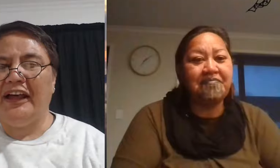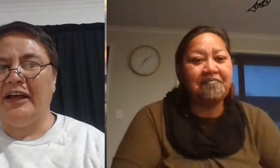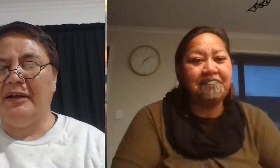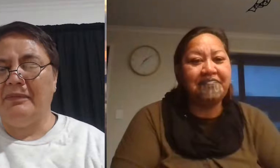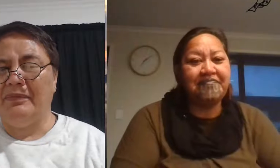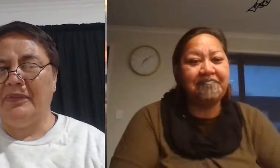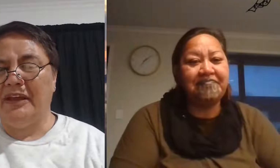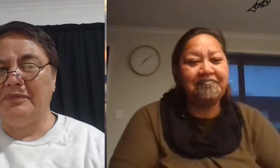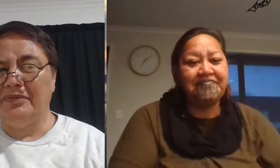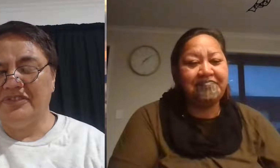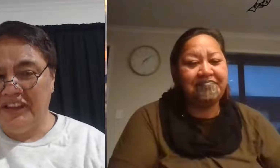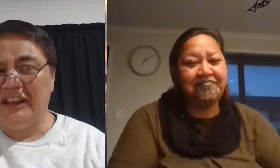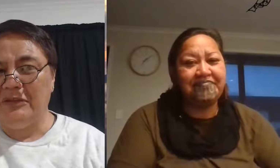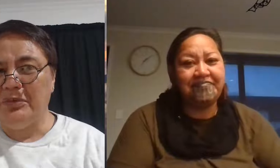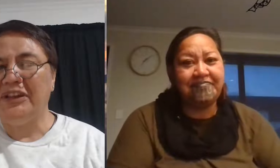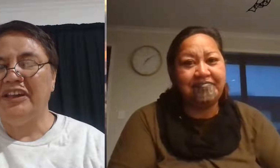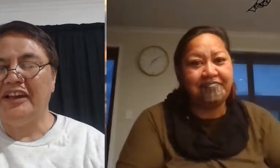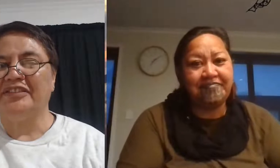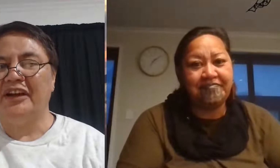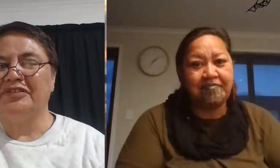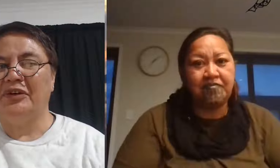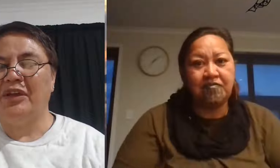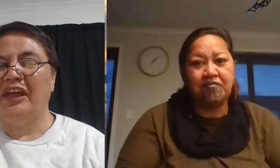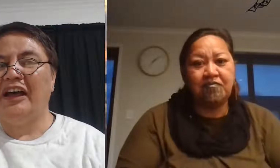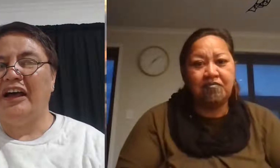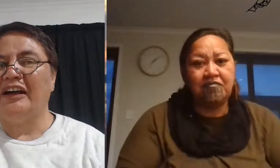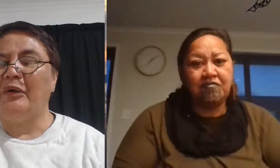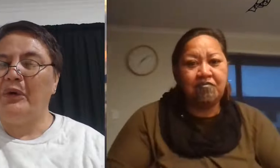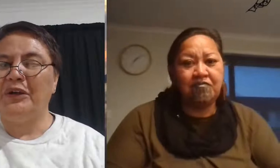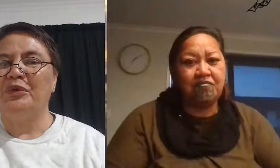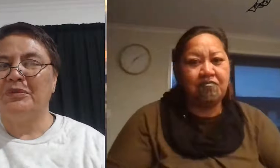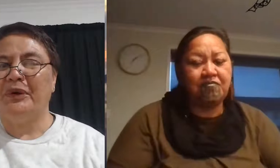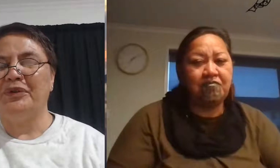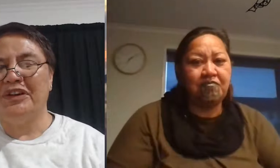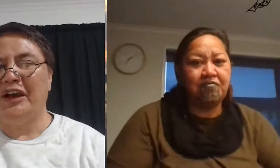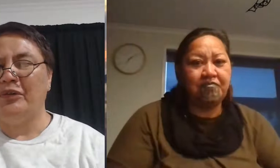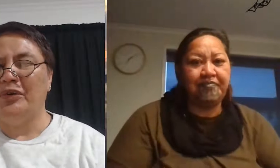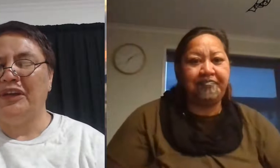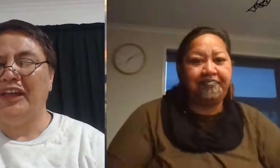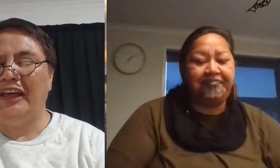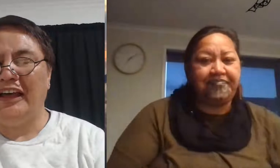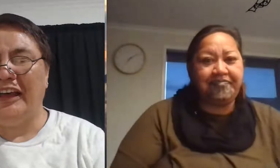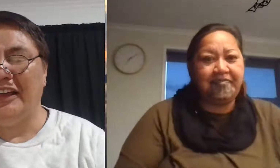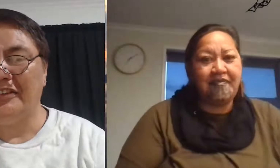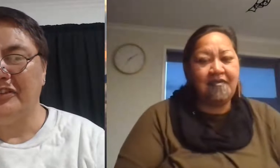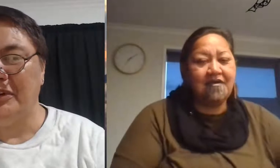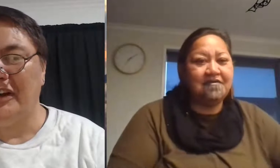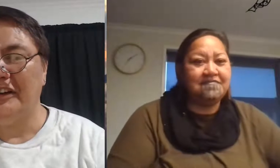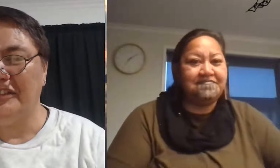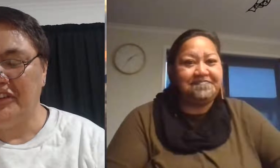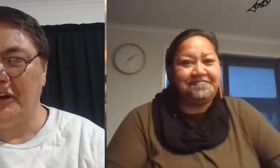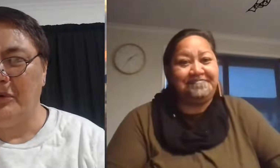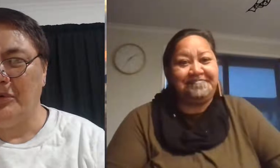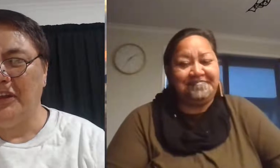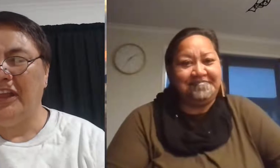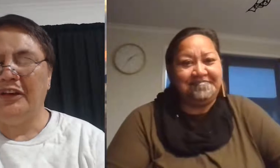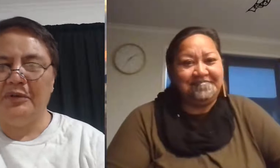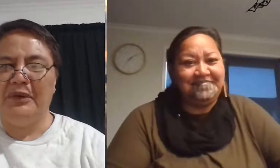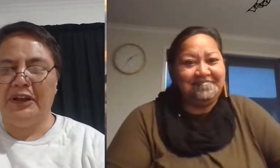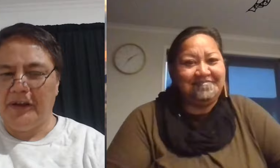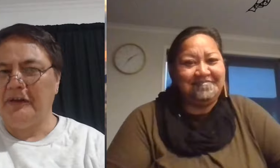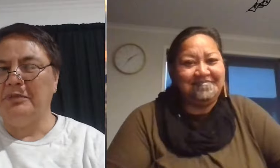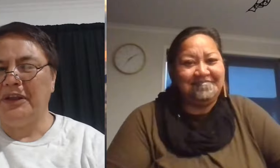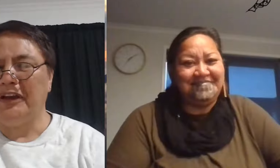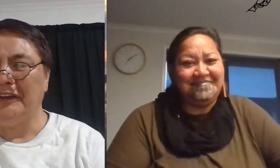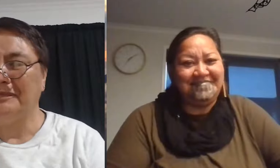Mama, tēnei wiki ki a tātou, ka waiho te pau ki a koe, e te tuakana tēnā koe,